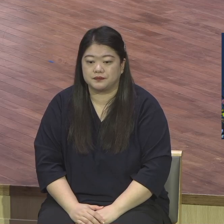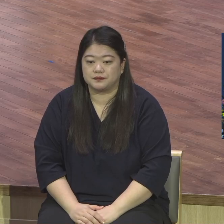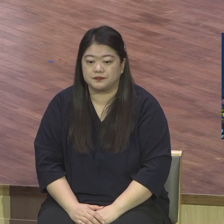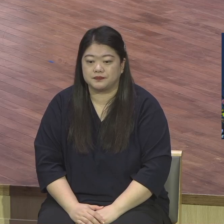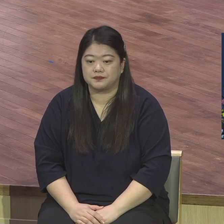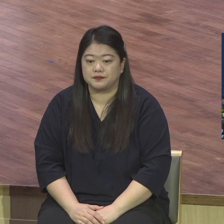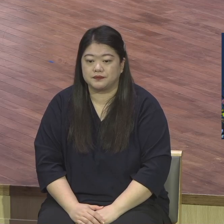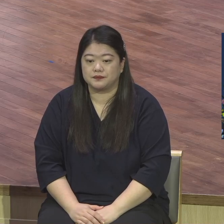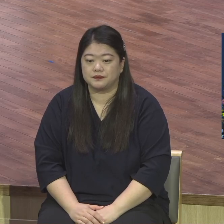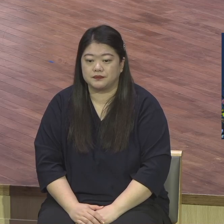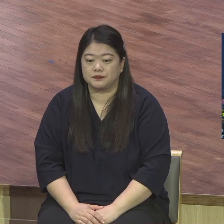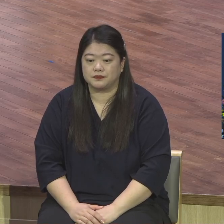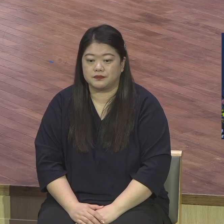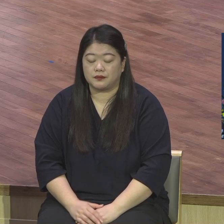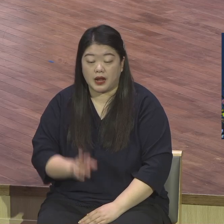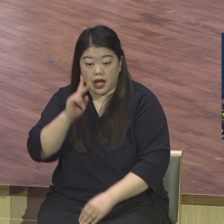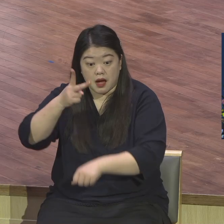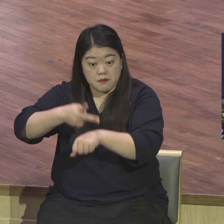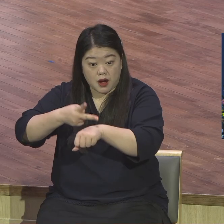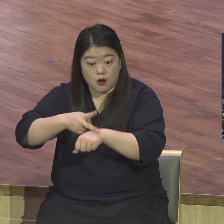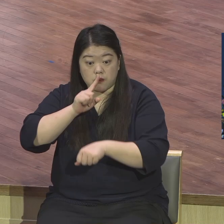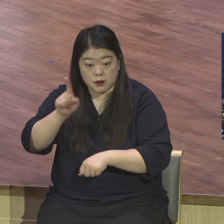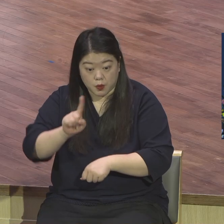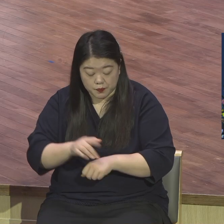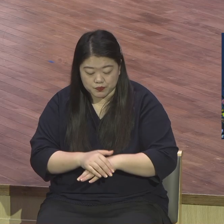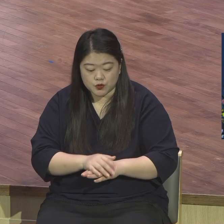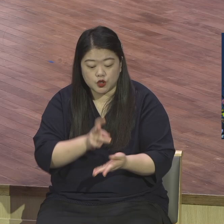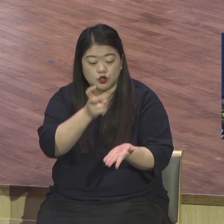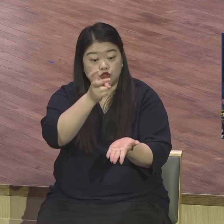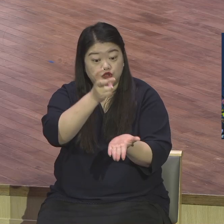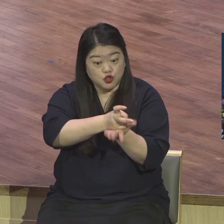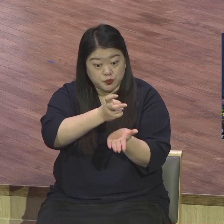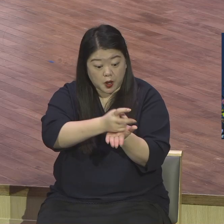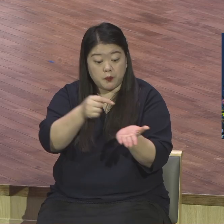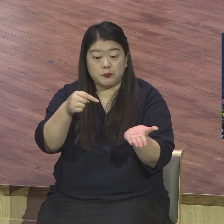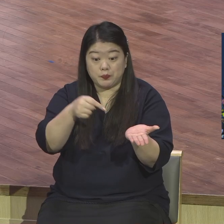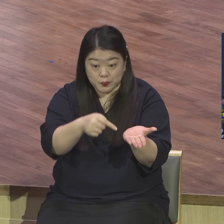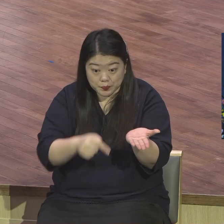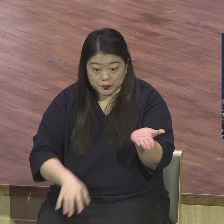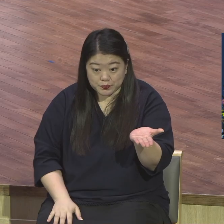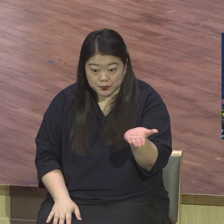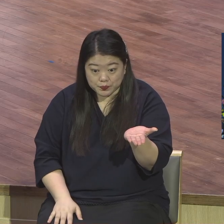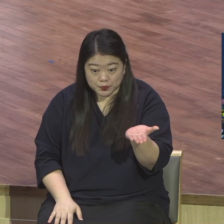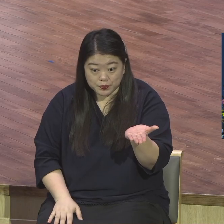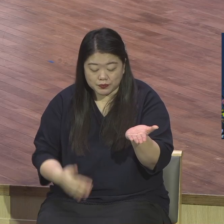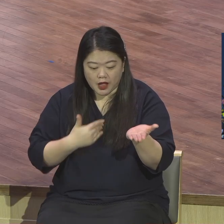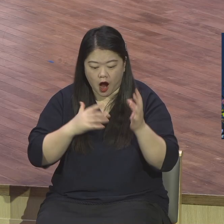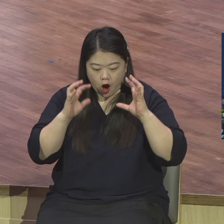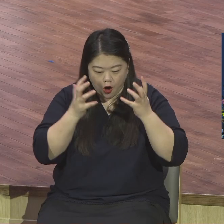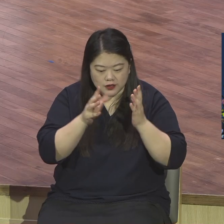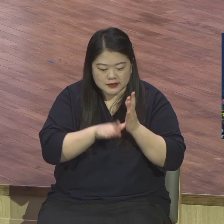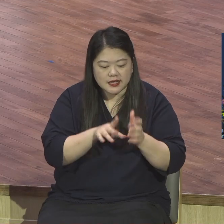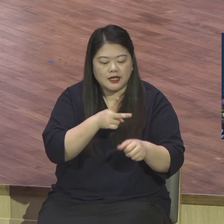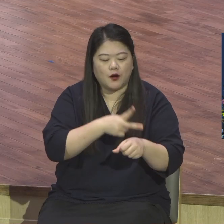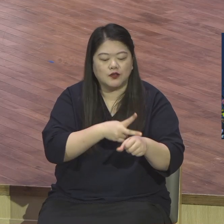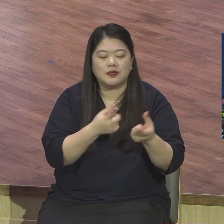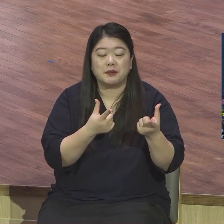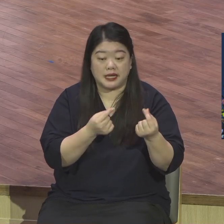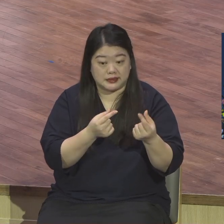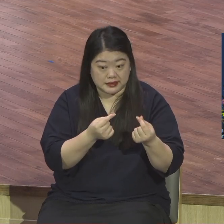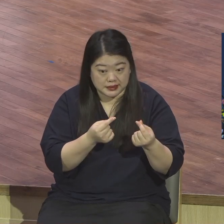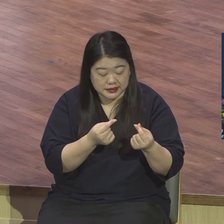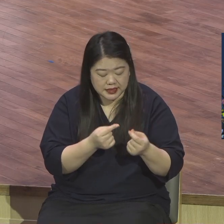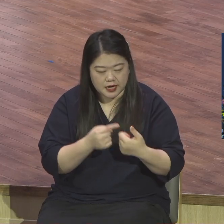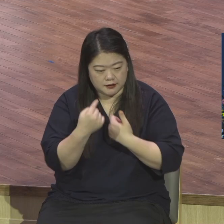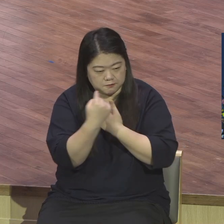율법이 우리를 그리스도에게로 인도하는 뭐 초등교사 역할을 하는 것임을 밝히고 있어요.